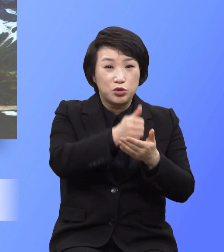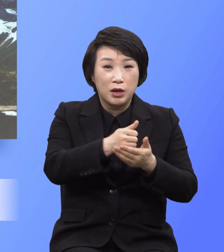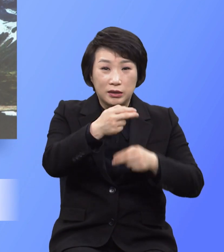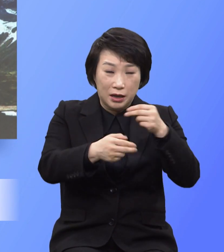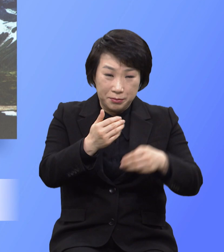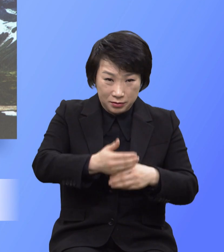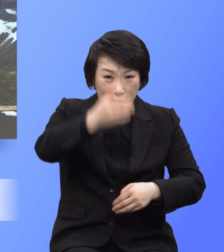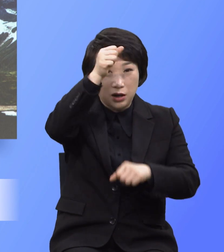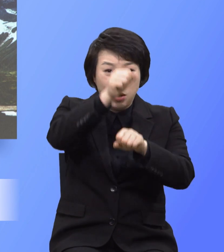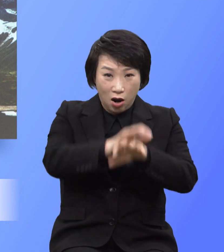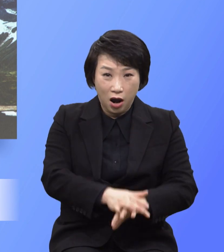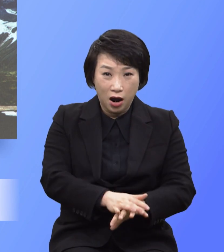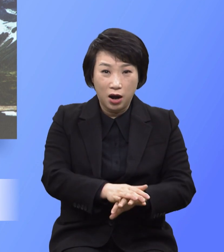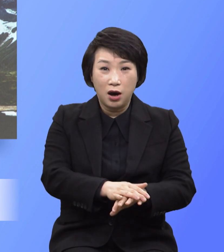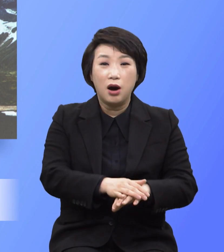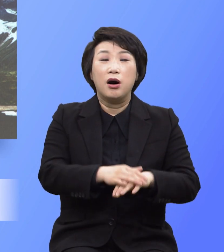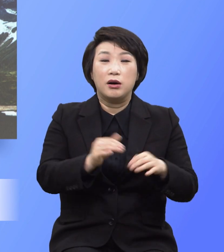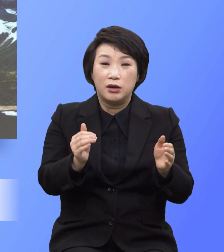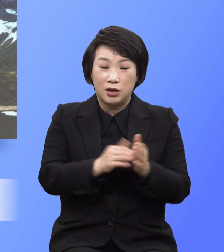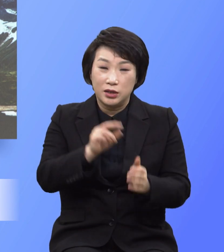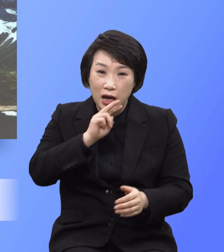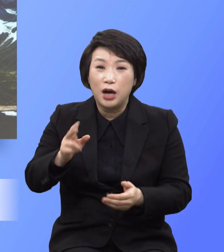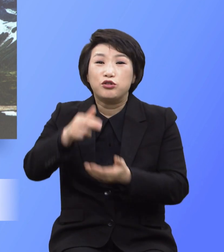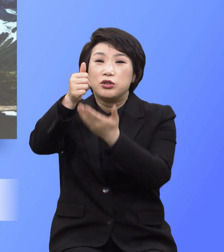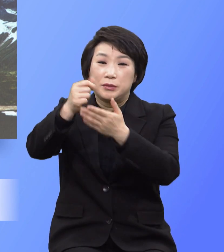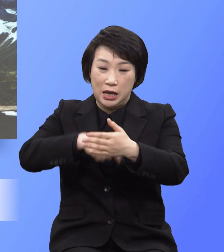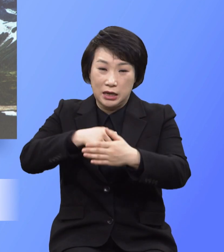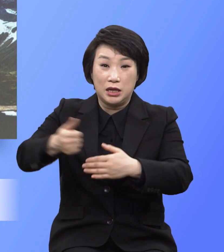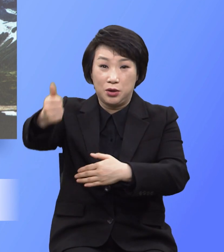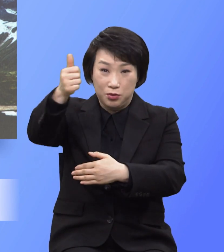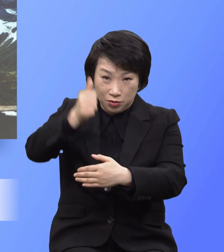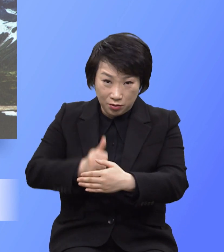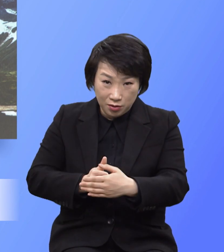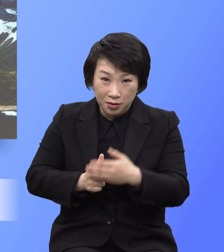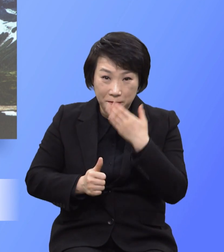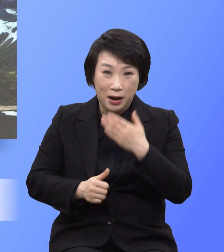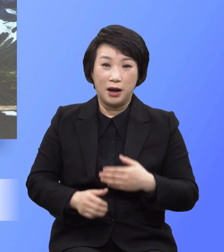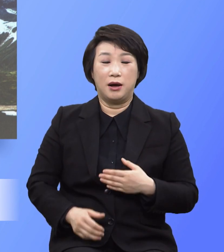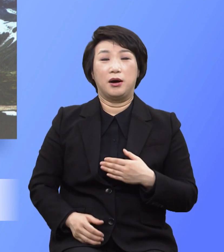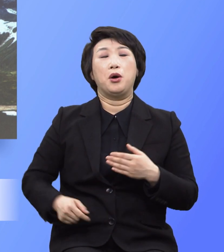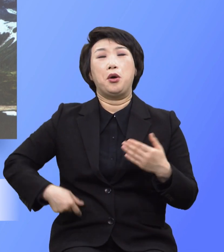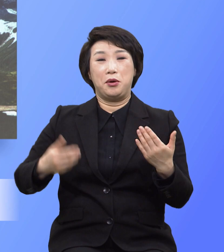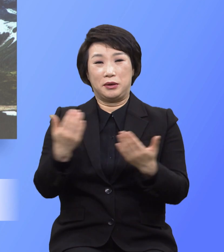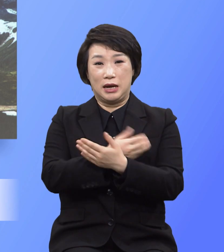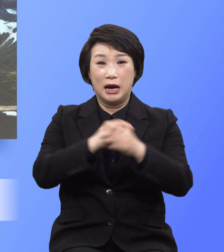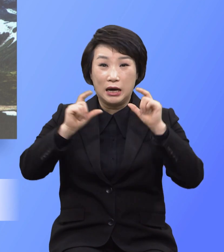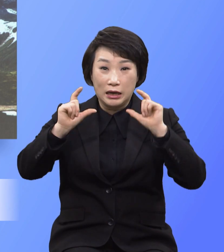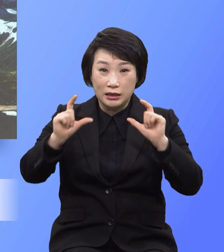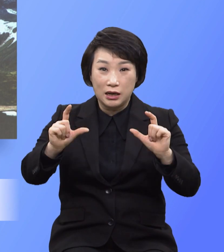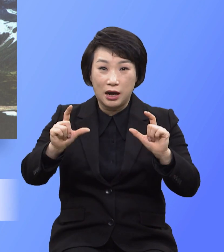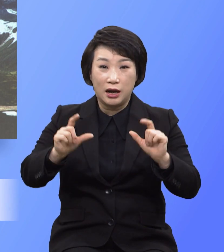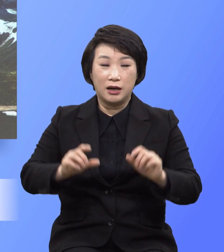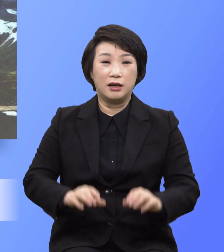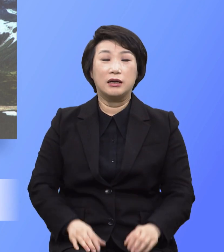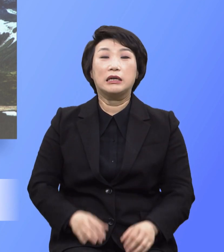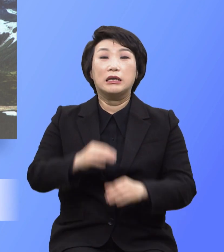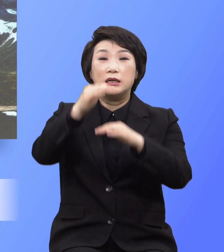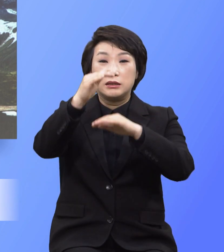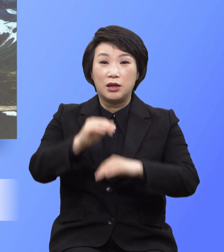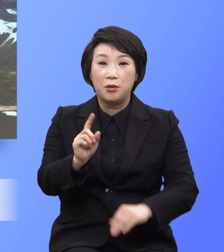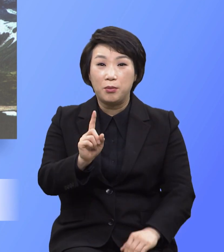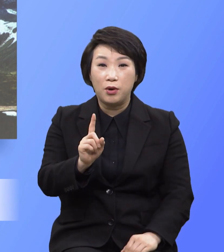헐어야 주님이 내 안에 오신다 이 말이요. 그래서 회개하라 하는